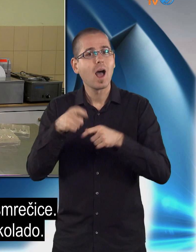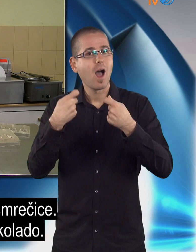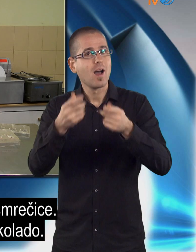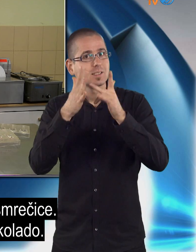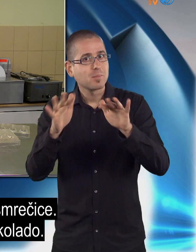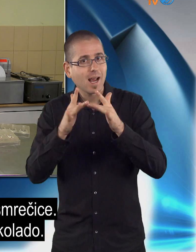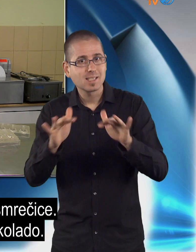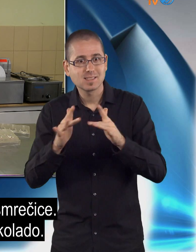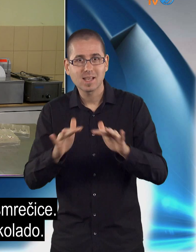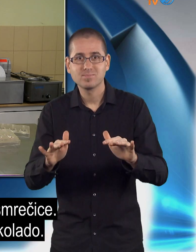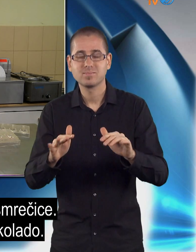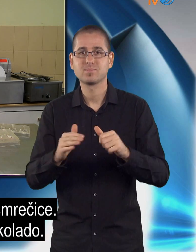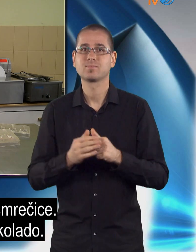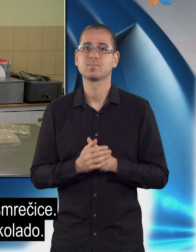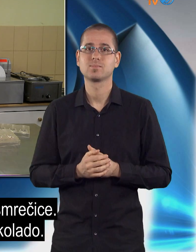smrekice.